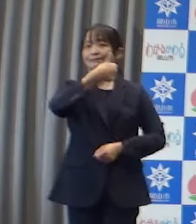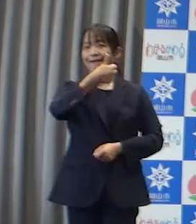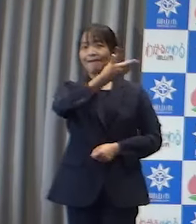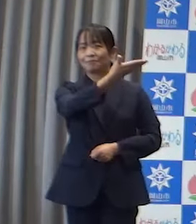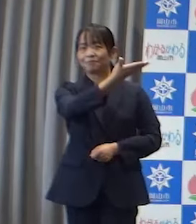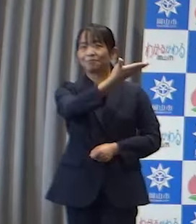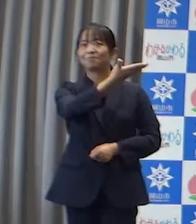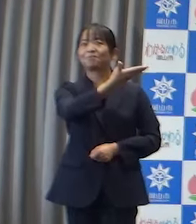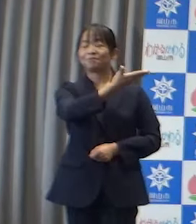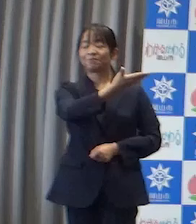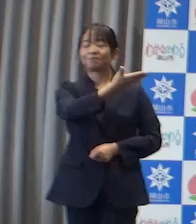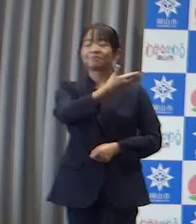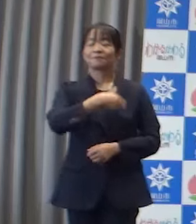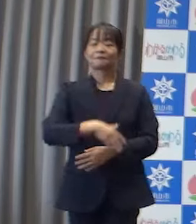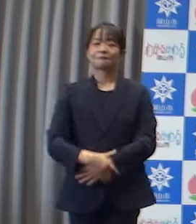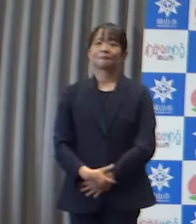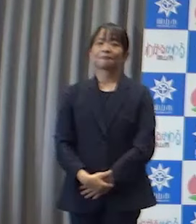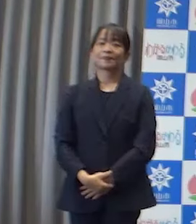竹内さんこれですね。